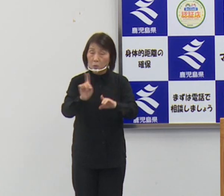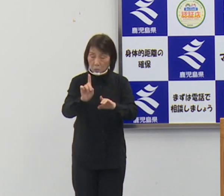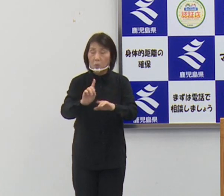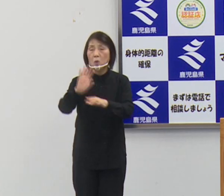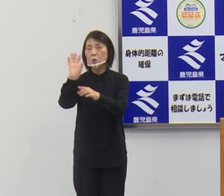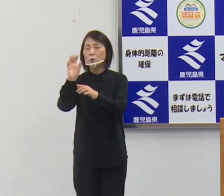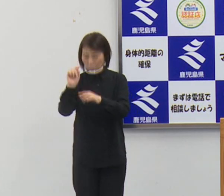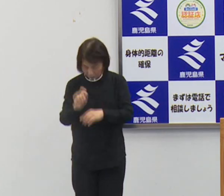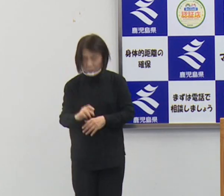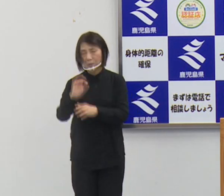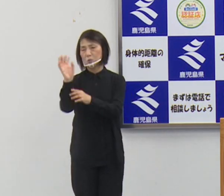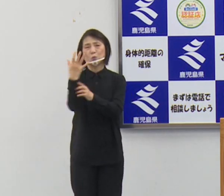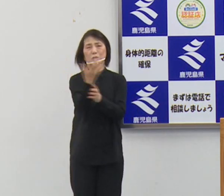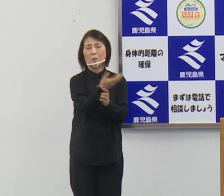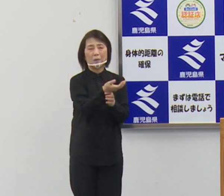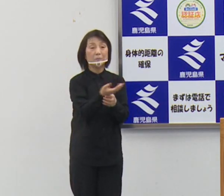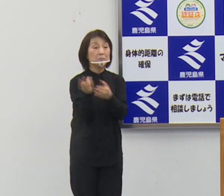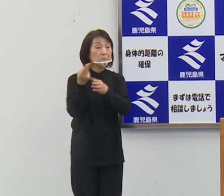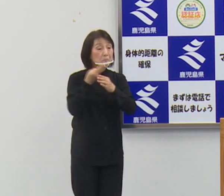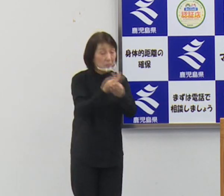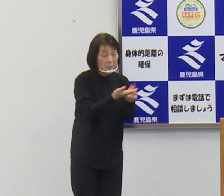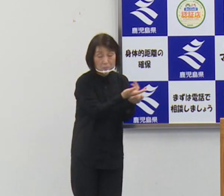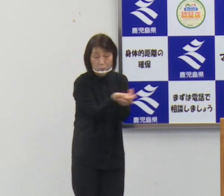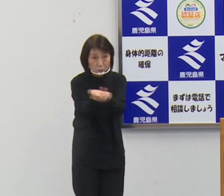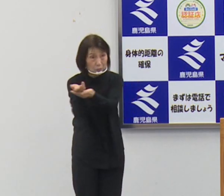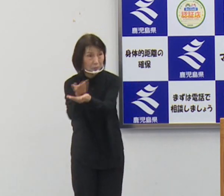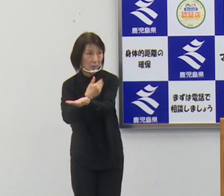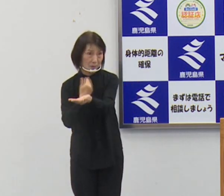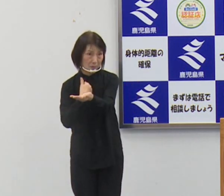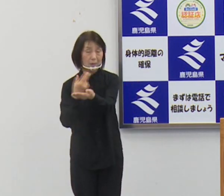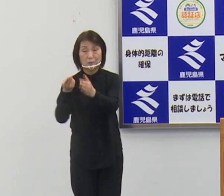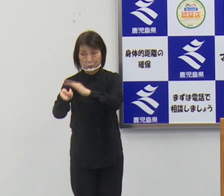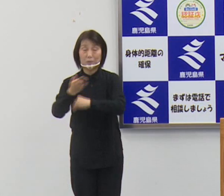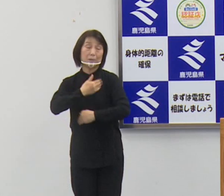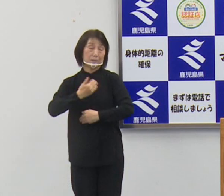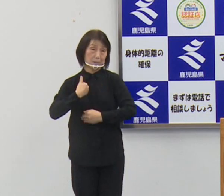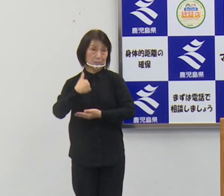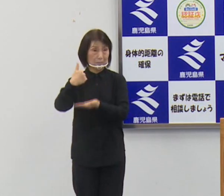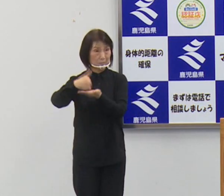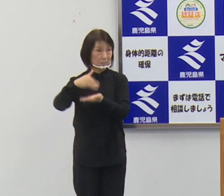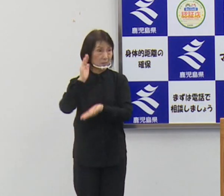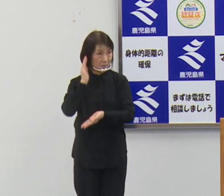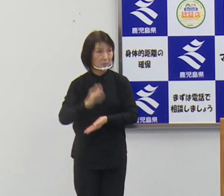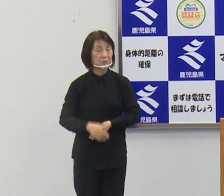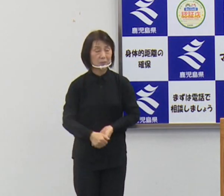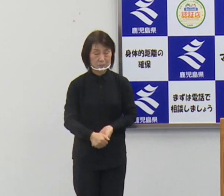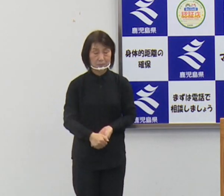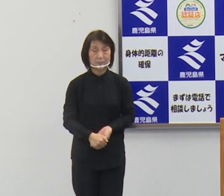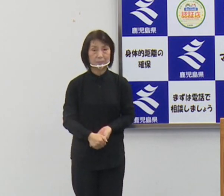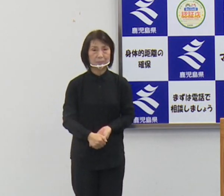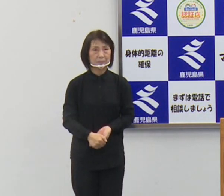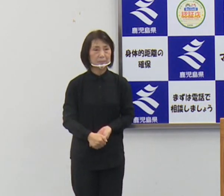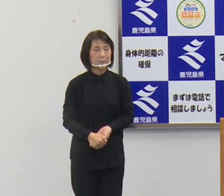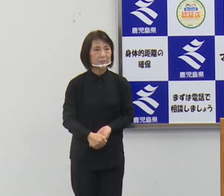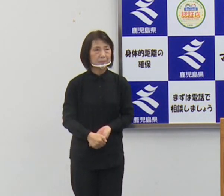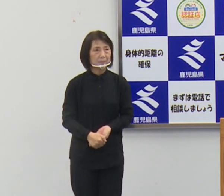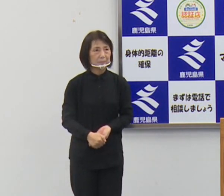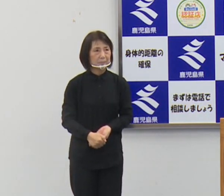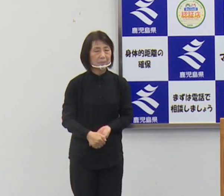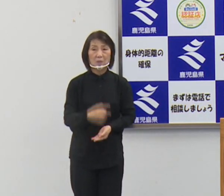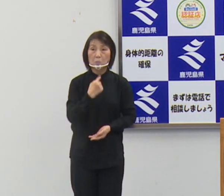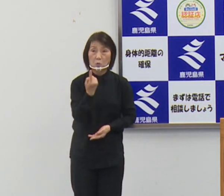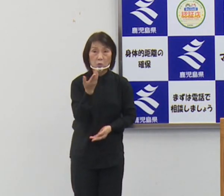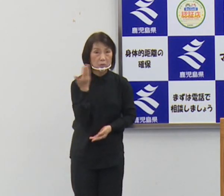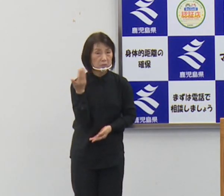のままもうすぐ30分40分で確か運ばれたと、入院はできたというふうに言っております。 わかりました。であともう